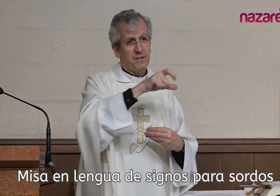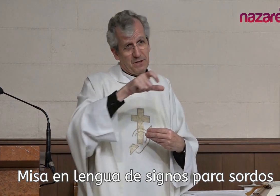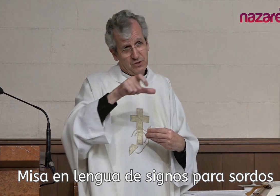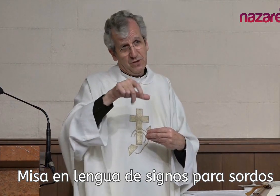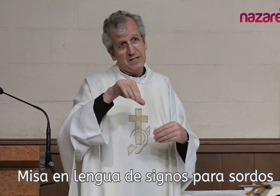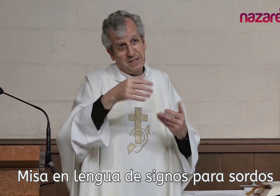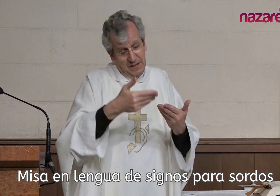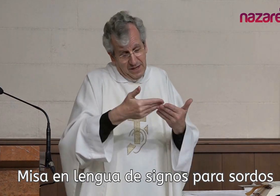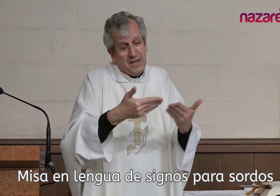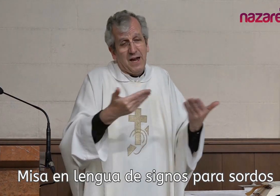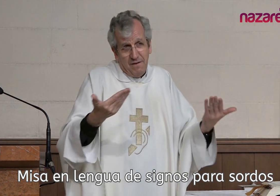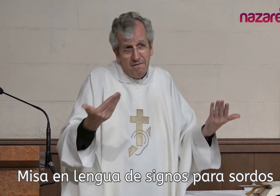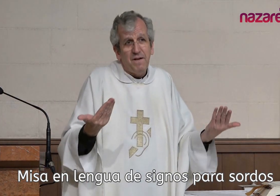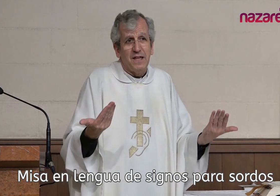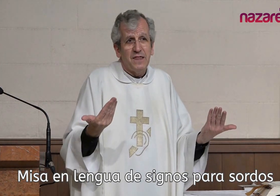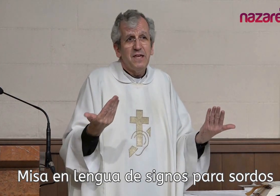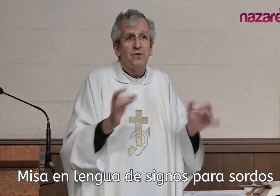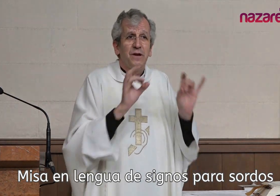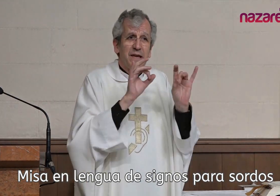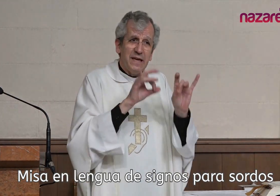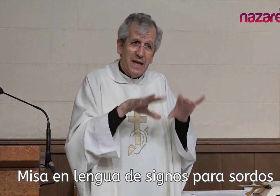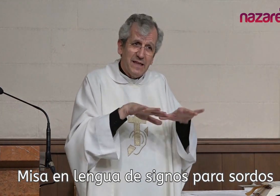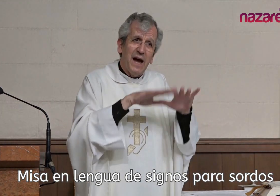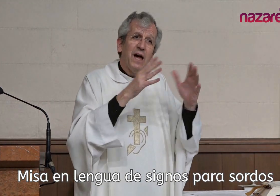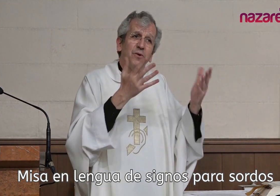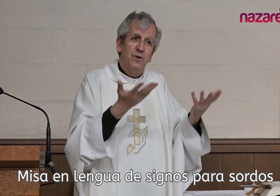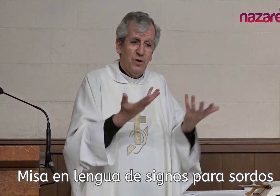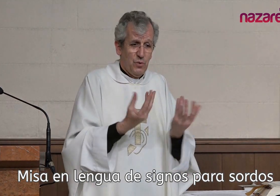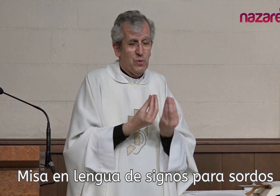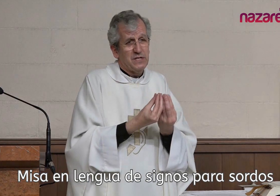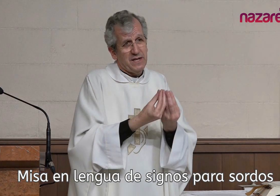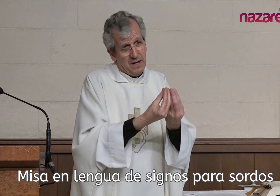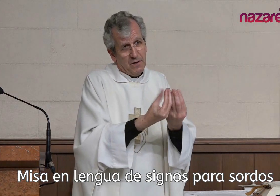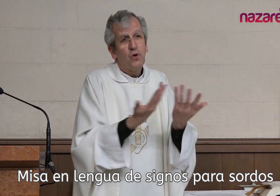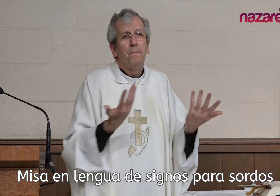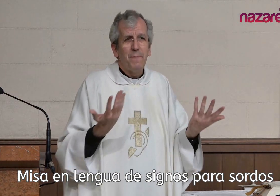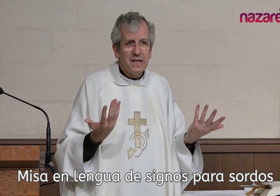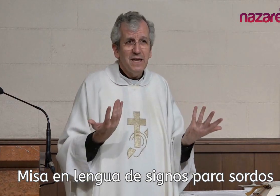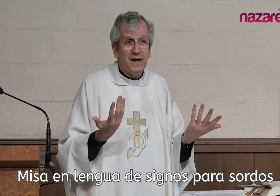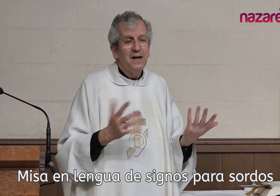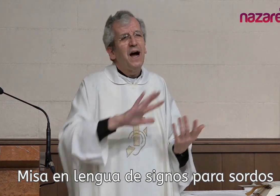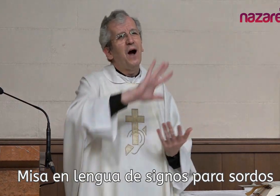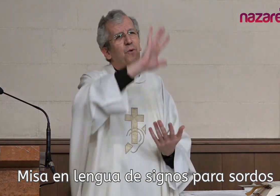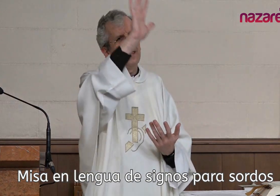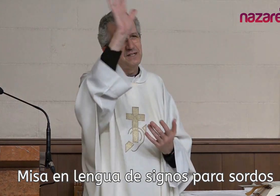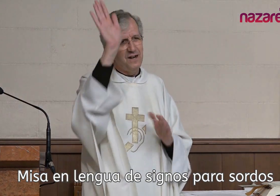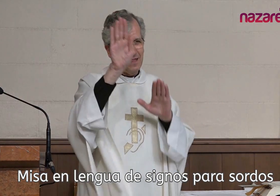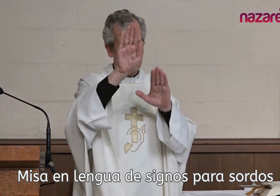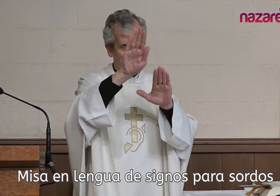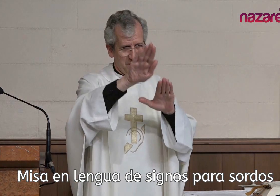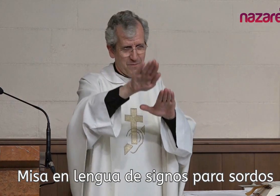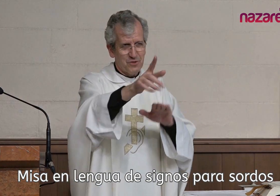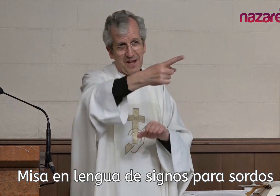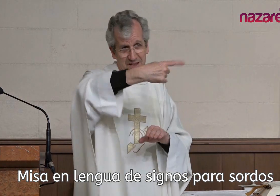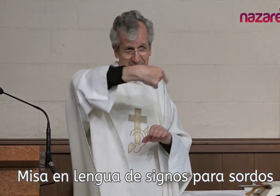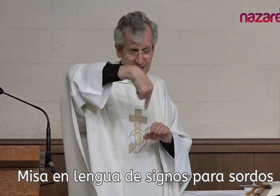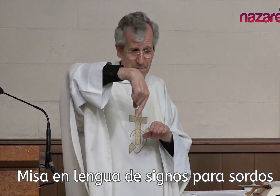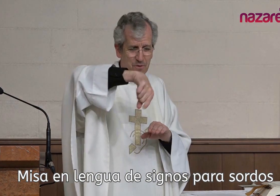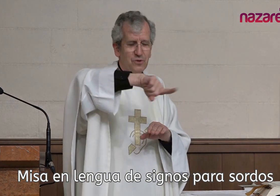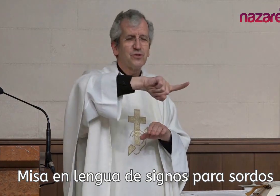de personas que han fallecido y que han dejado nuestra compañía, aunque desde el cielo pedimos que intercedan por